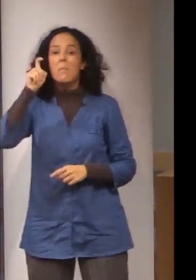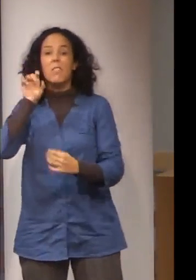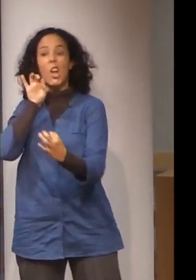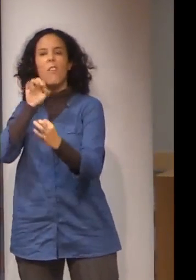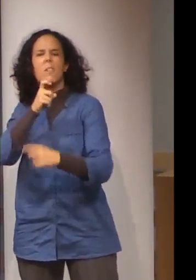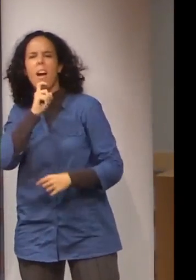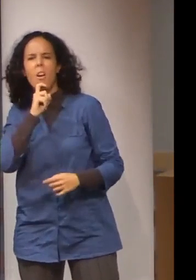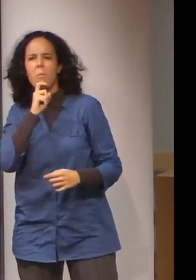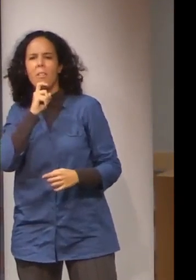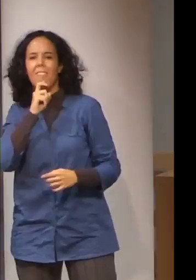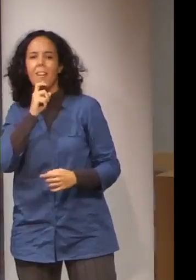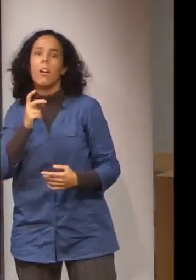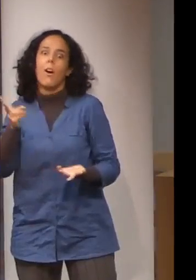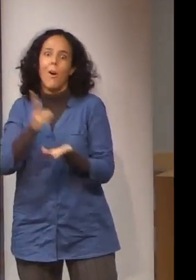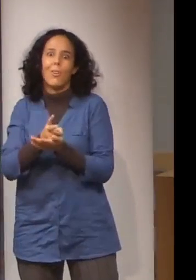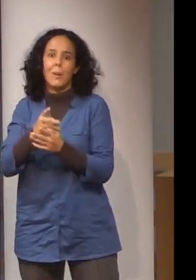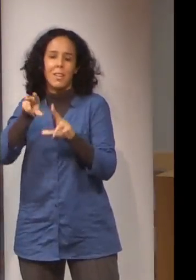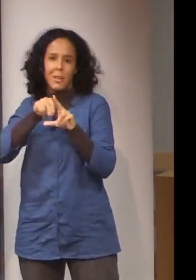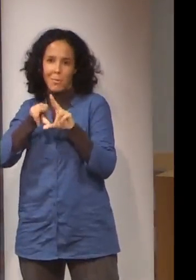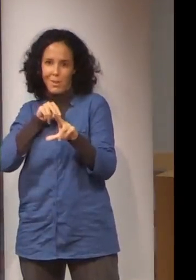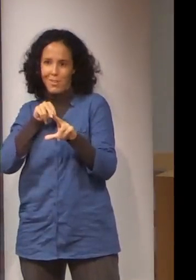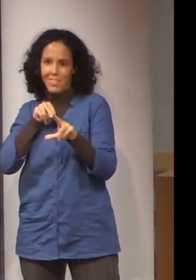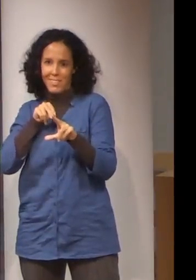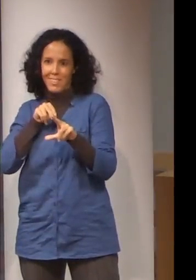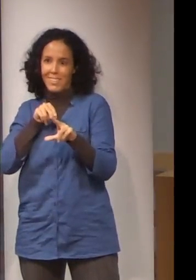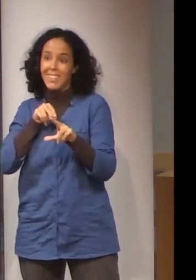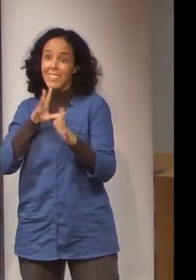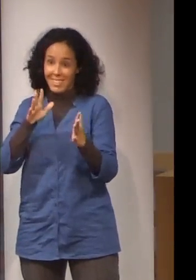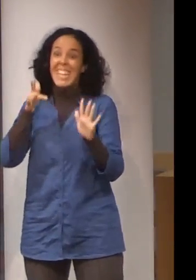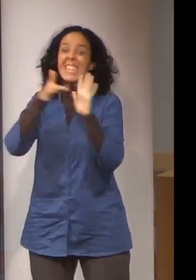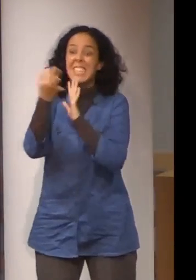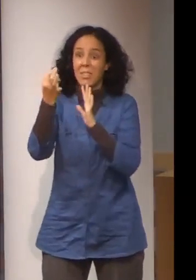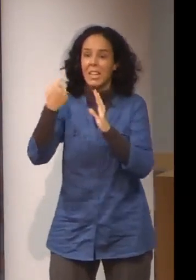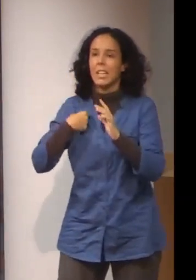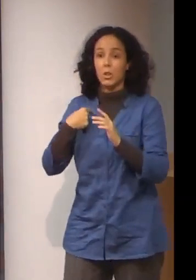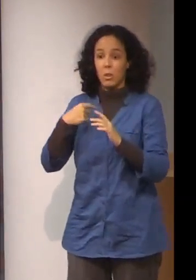al profesor. Y el profesor recibía el feedback con otro vídeo.